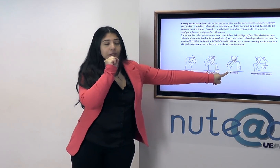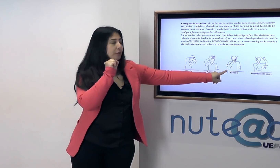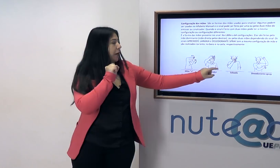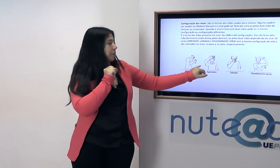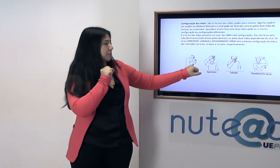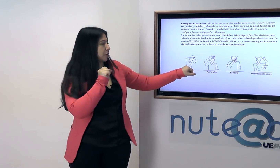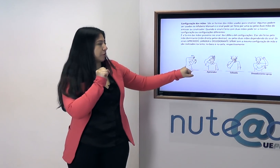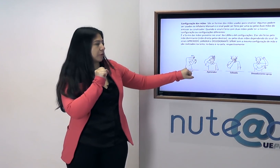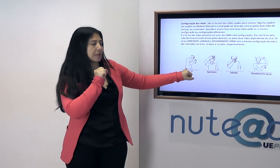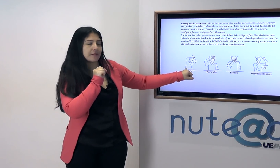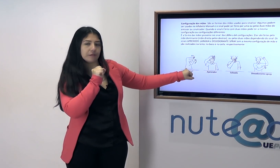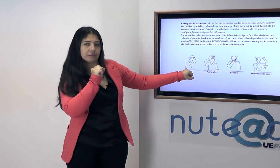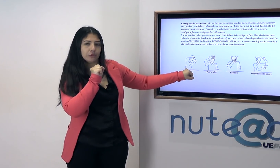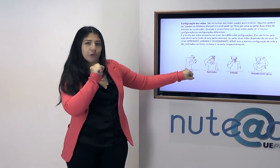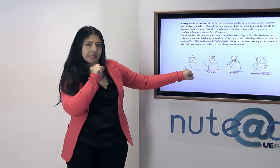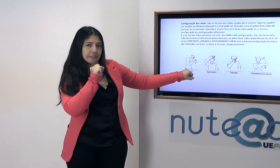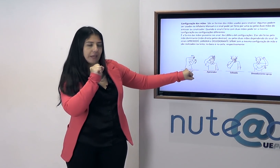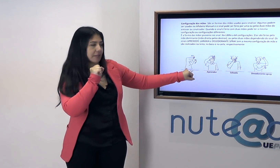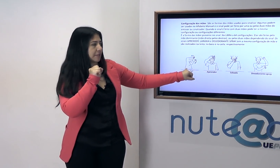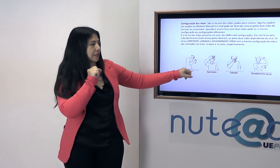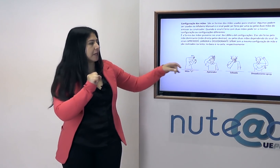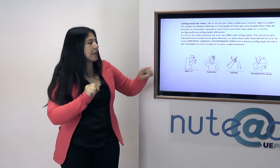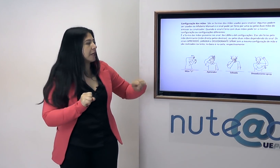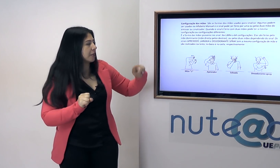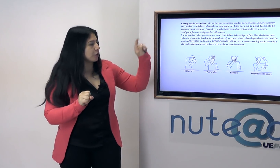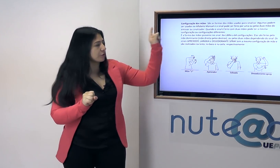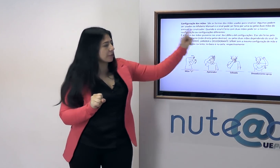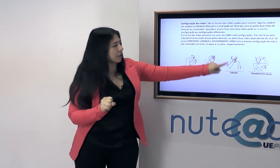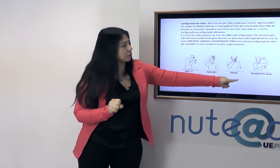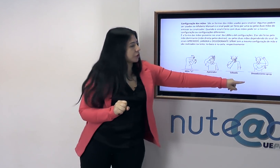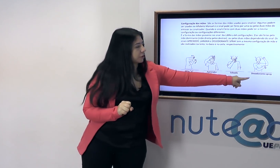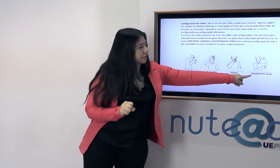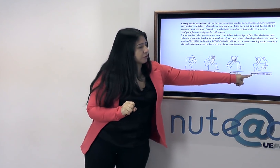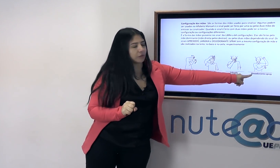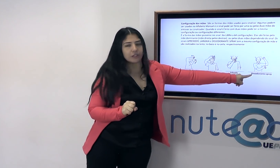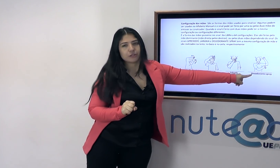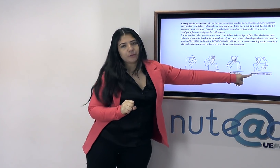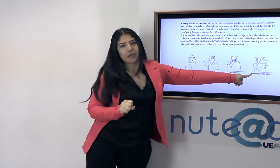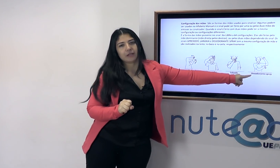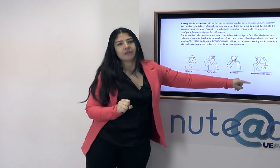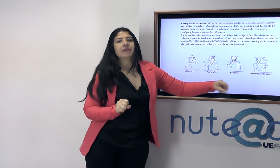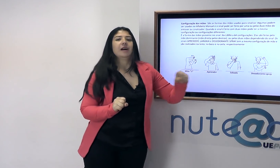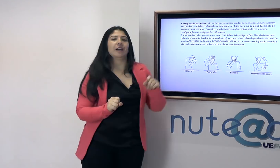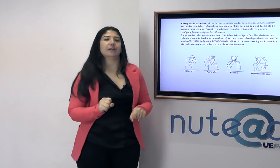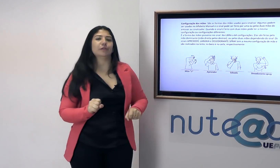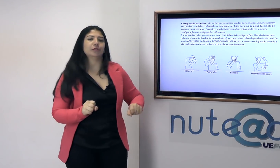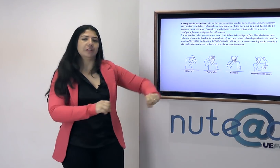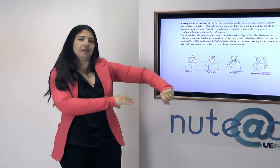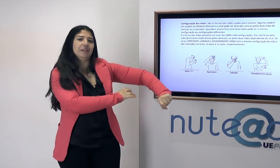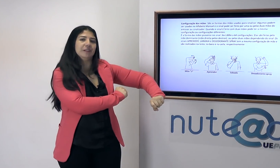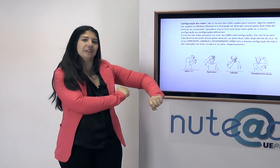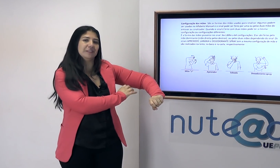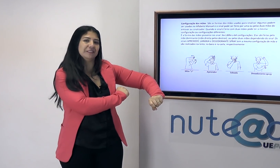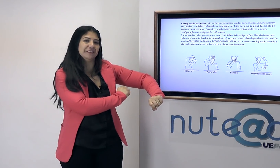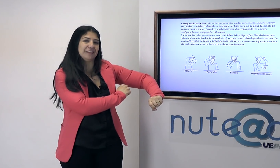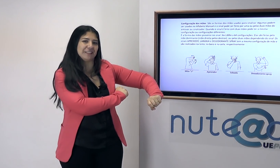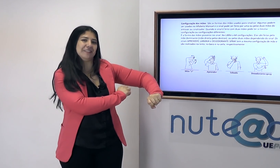Lembrando que é a mesma configuração, todas em S. E o sinal de desodorante spray, ainda eu vou ter na